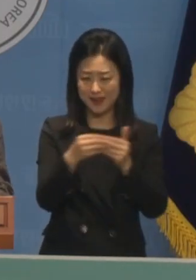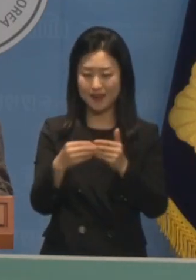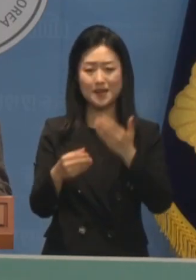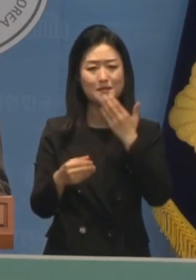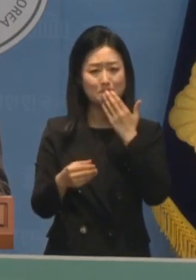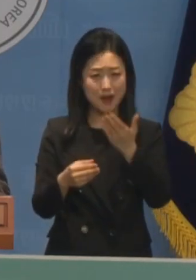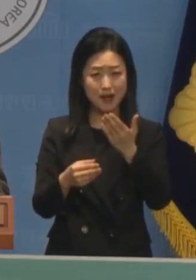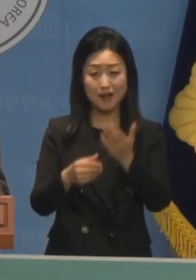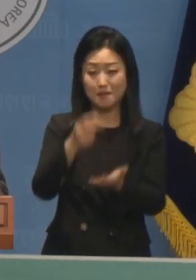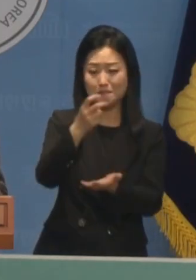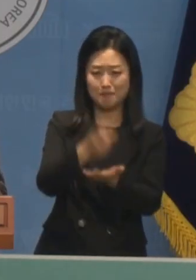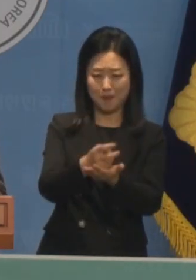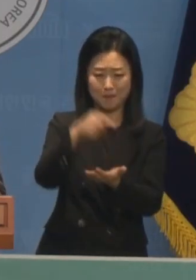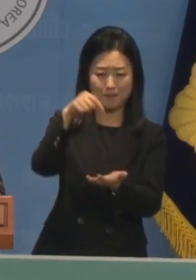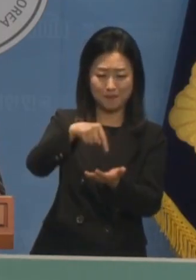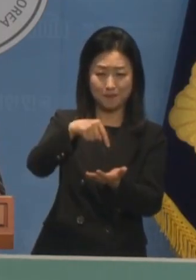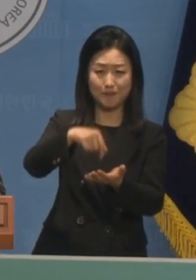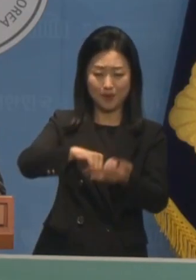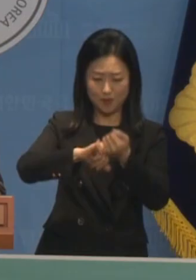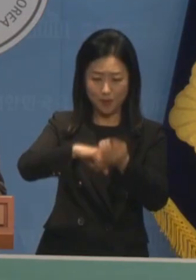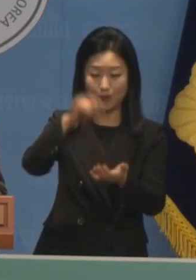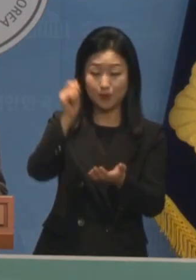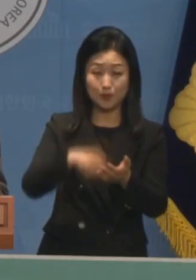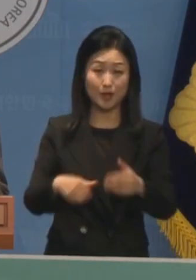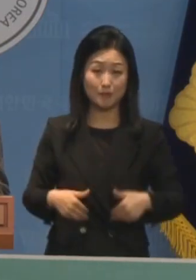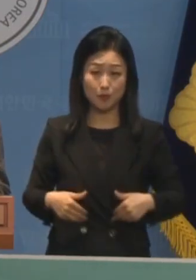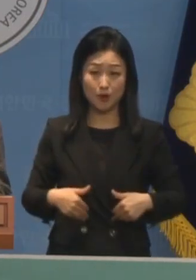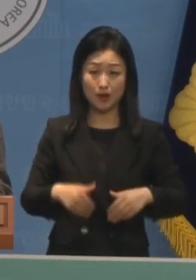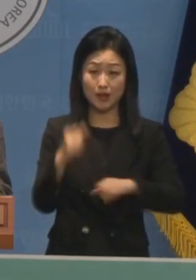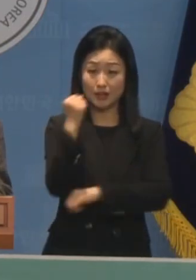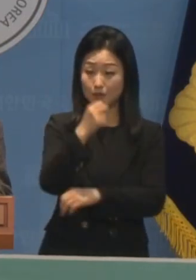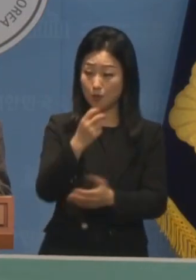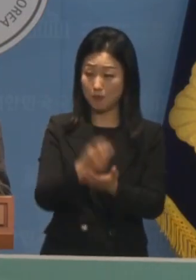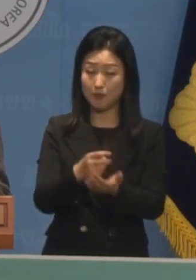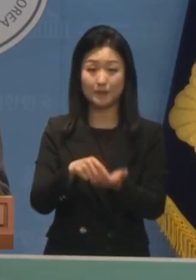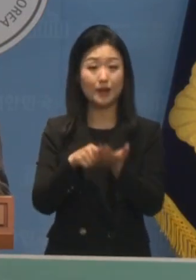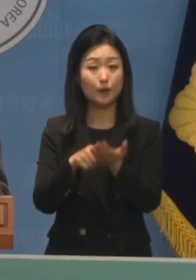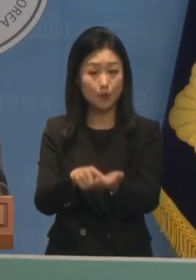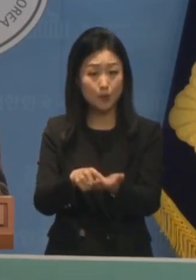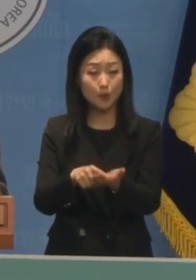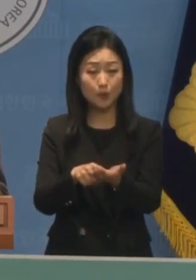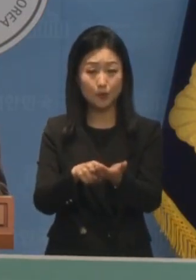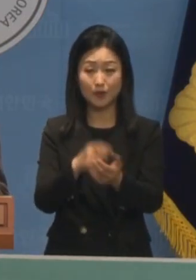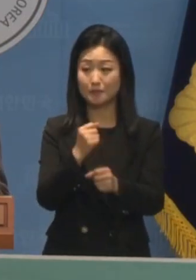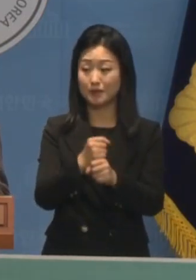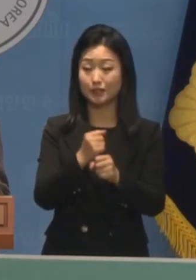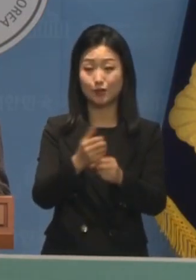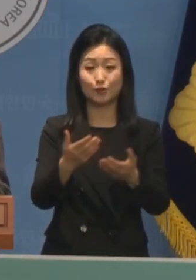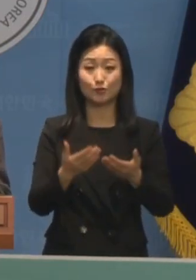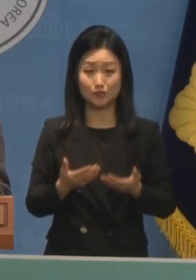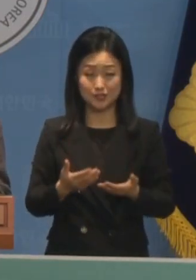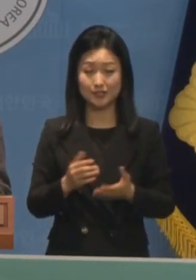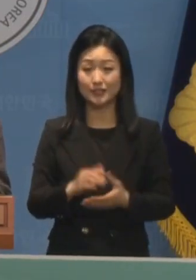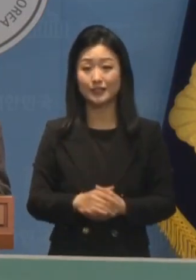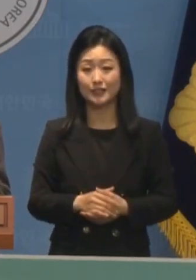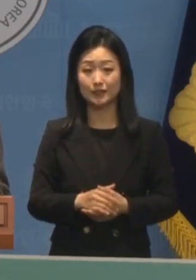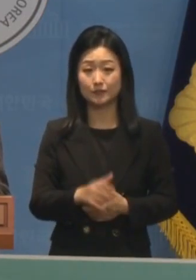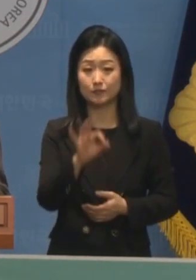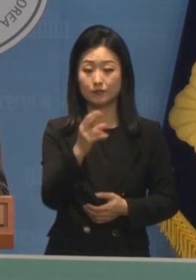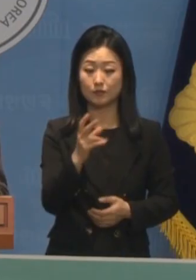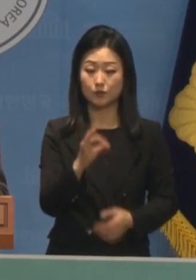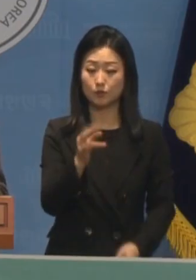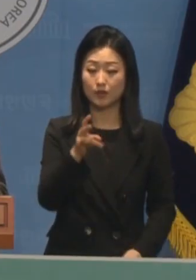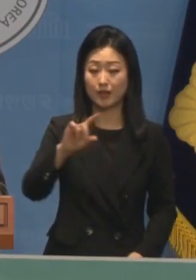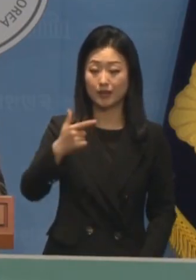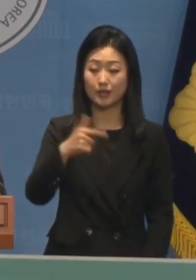큰 힘이 될 것입니다. 오늘 기본법을 성안하고 발의해 주시게 된 기본소득당